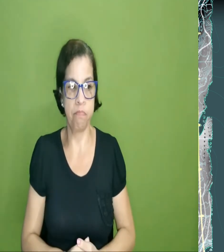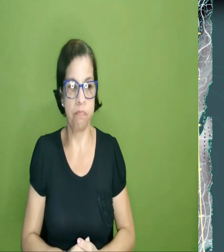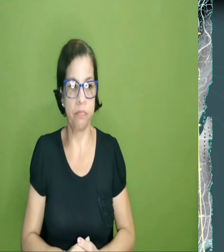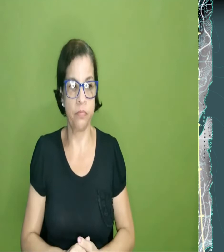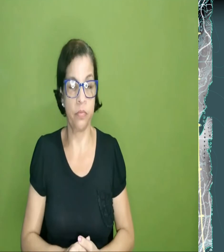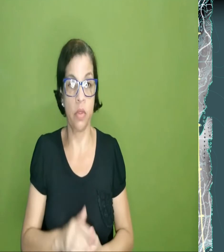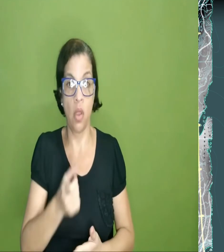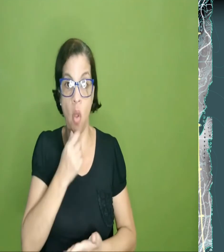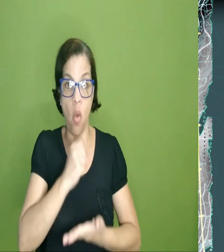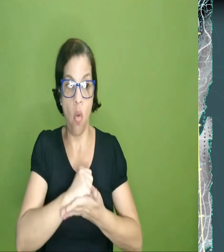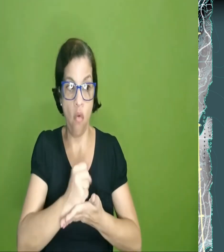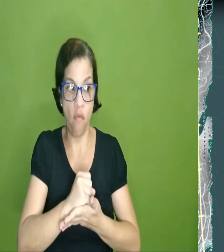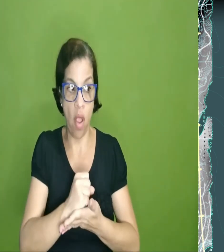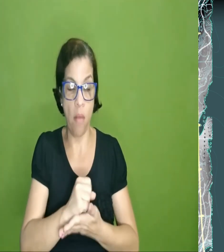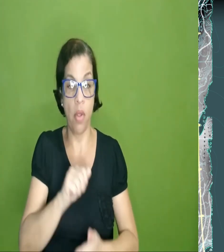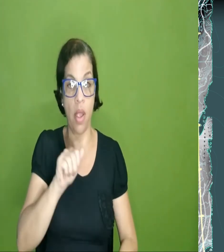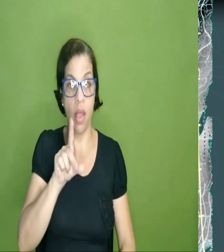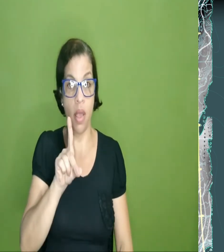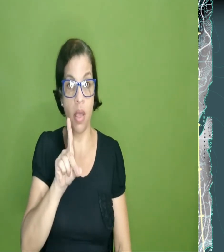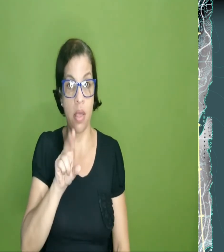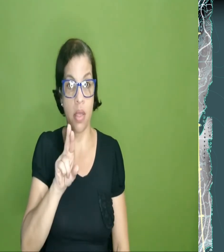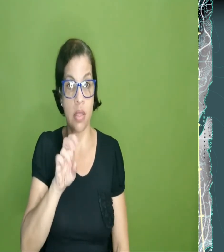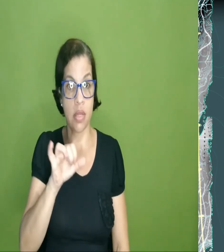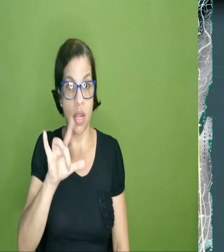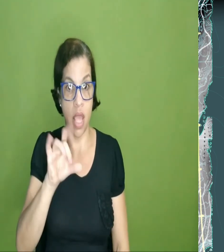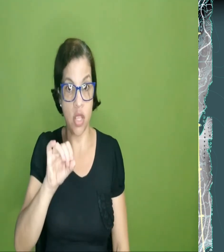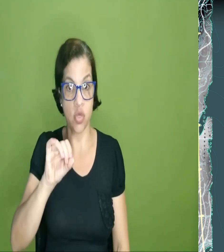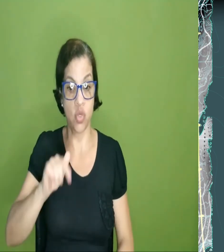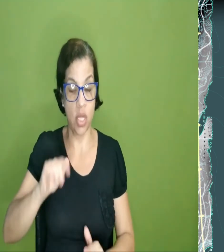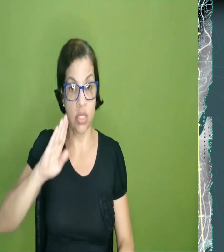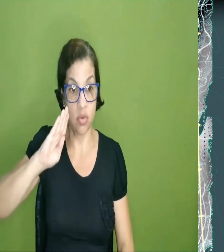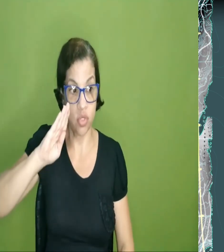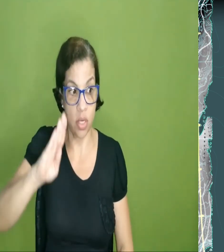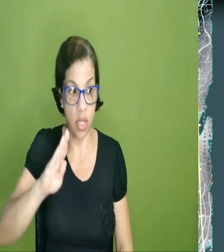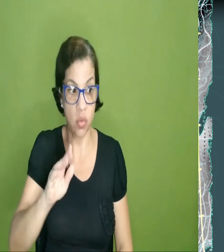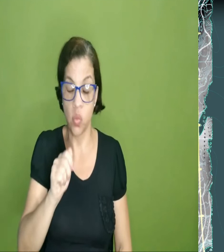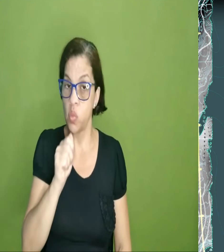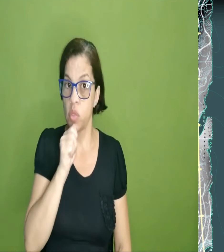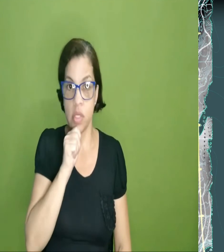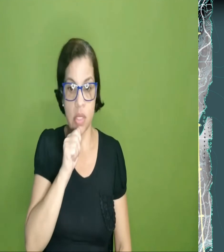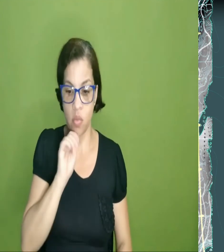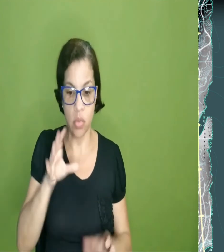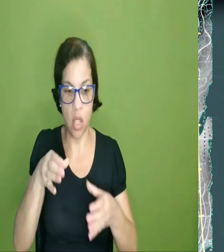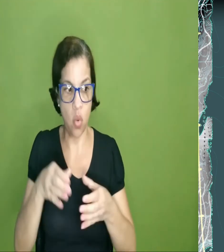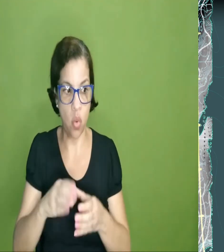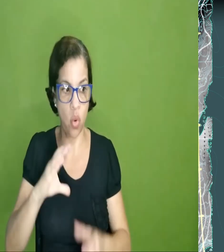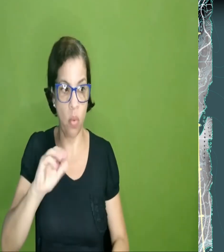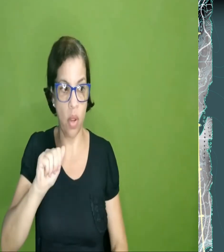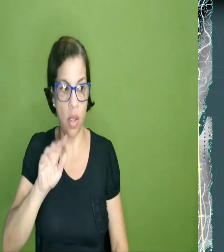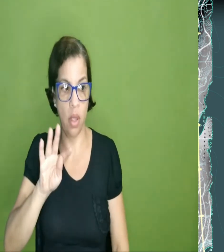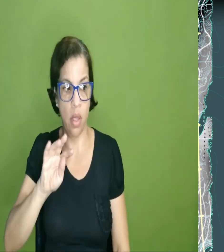Os fármacos adrenérgicos de ação direta que não apresentam o grupo catecólico, ou seja, não